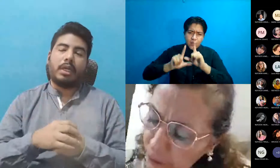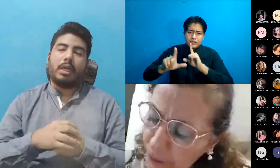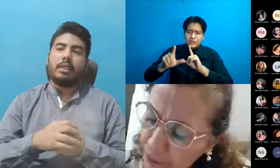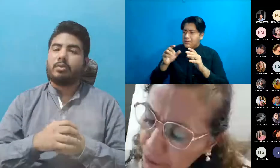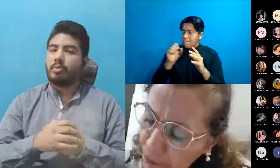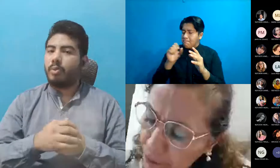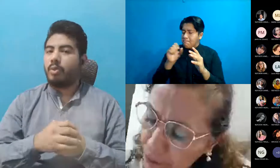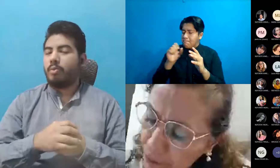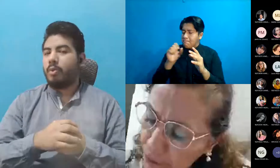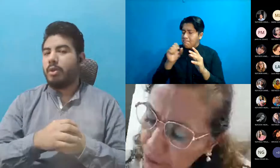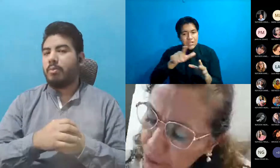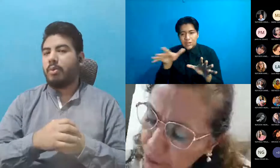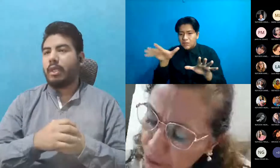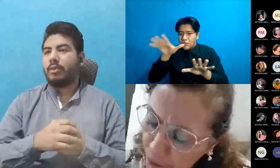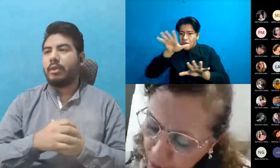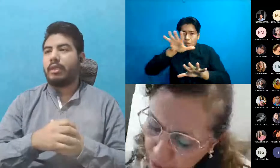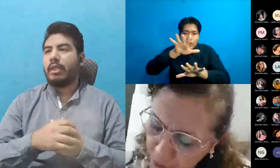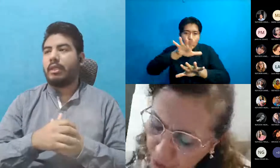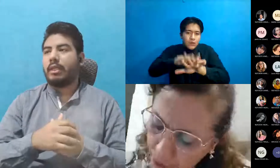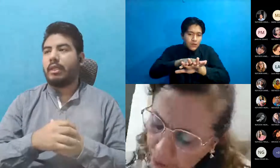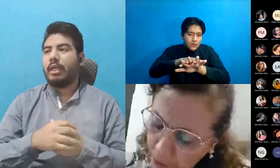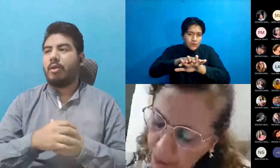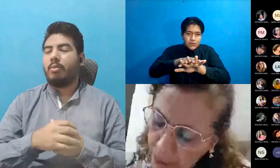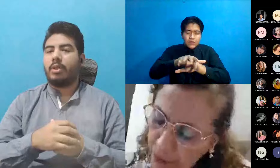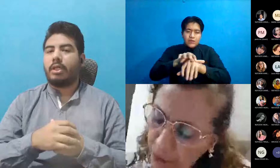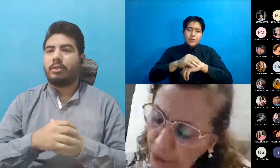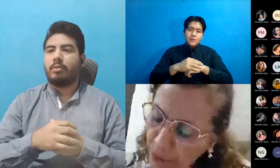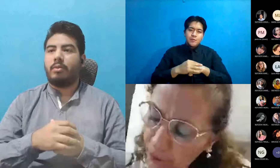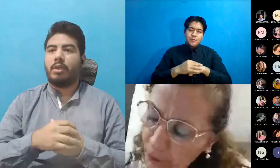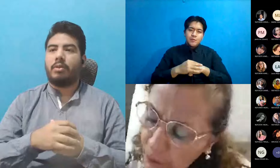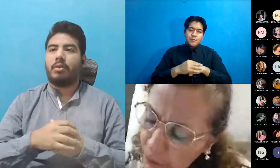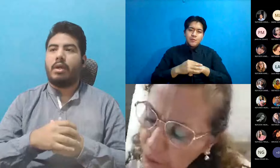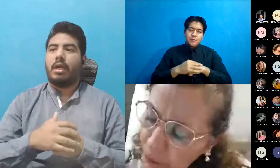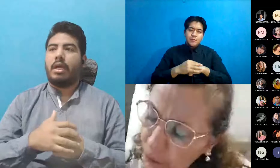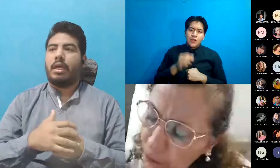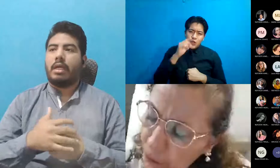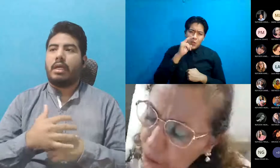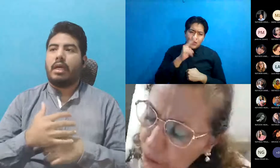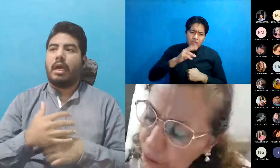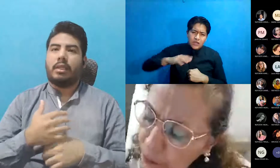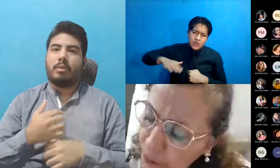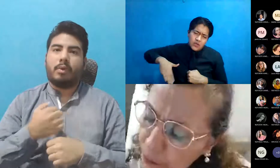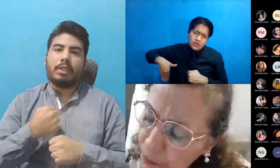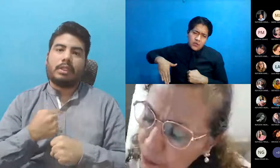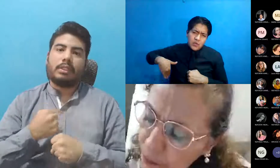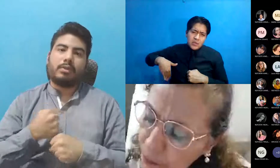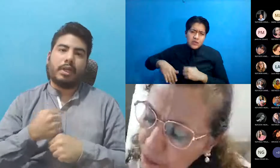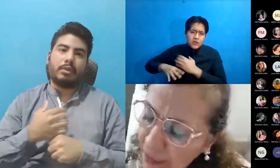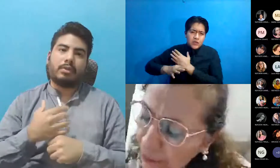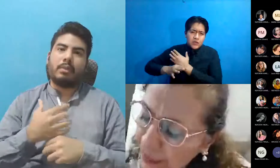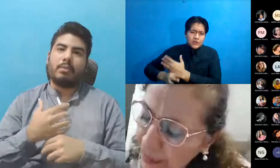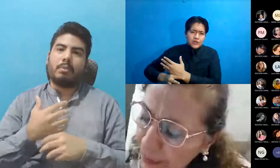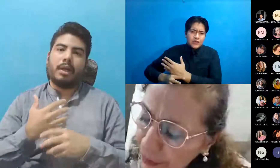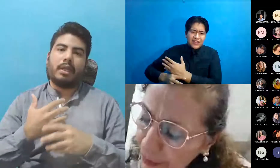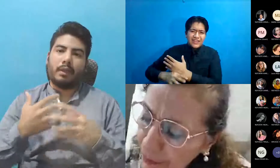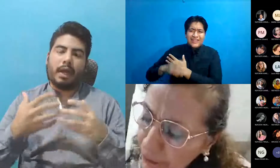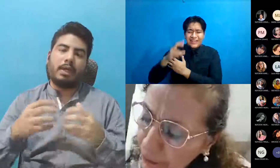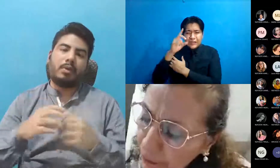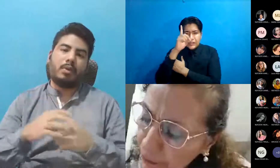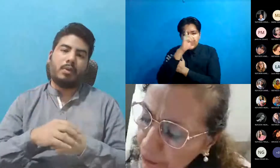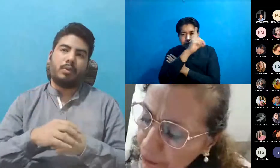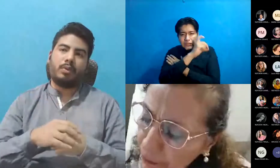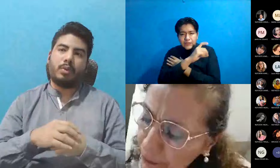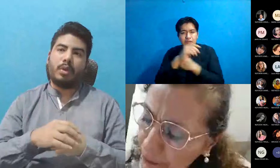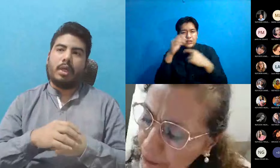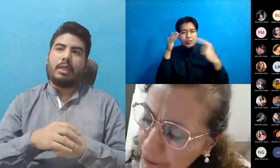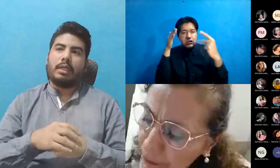comunidad sorda, y eso es muy, muy importante, o sea, tener, como dije hace un momento, atribuirse esos retos también para